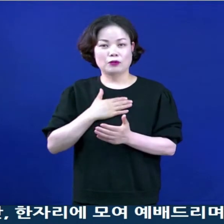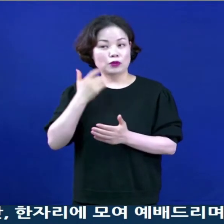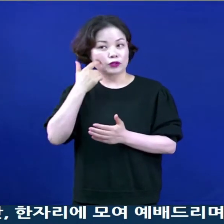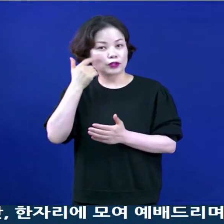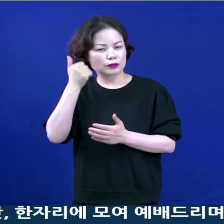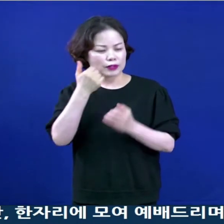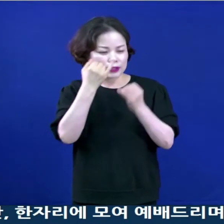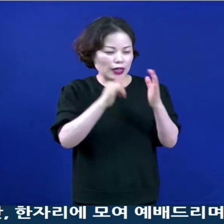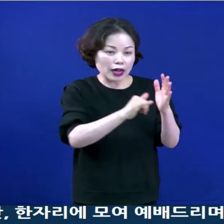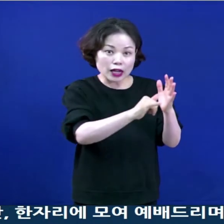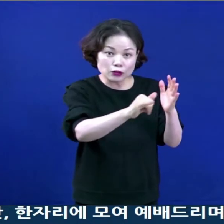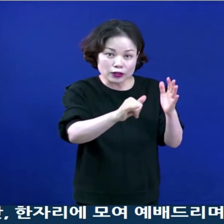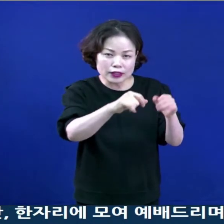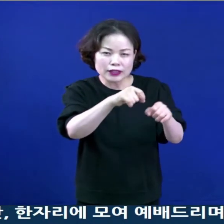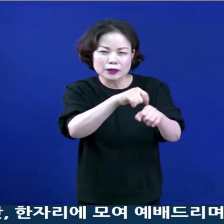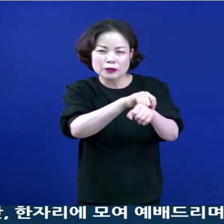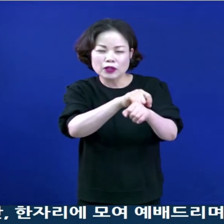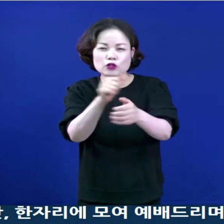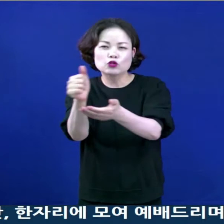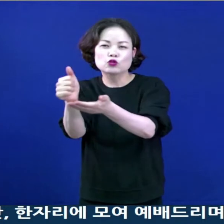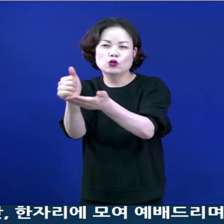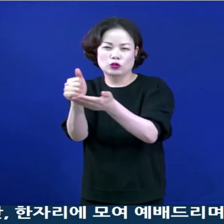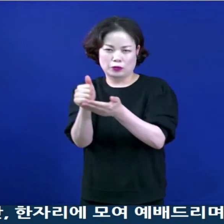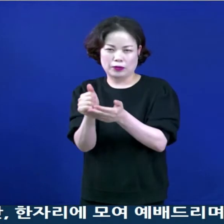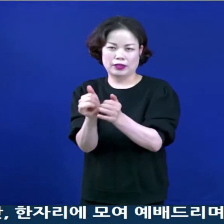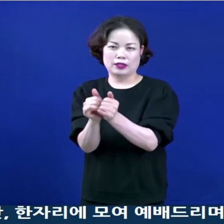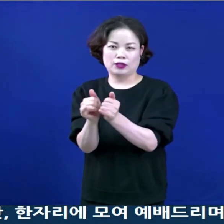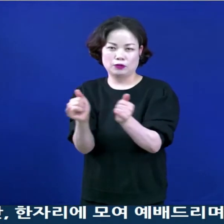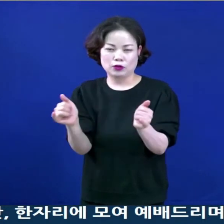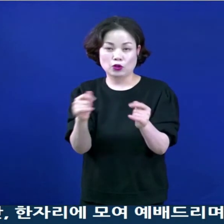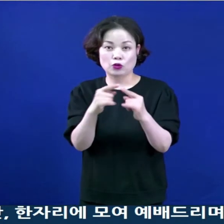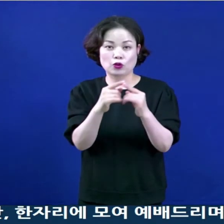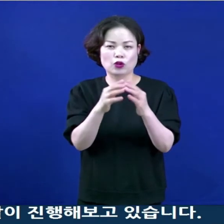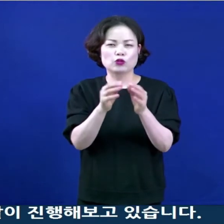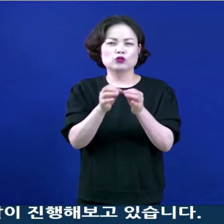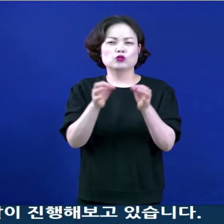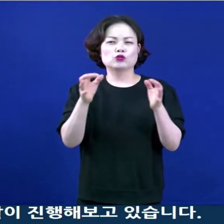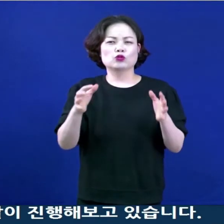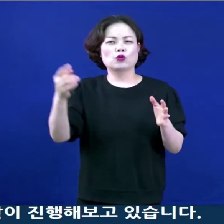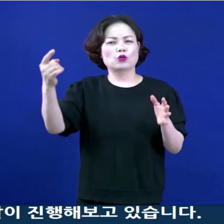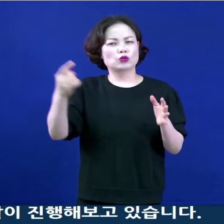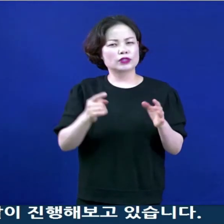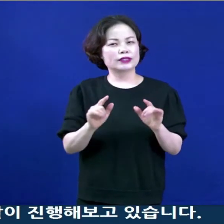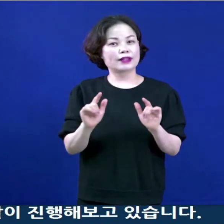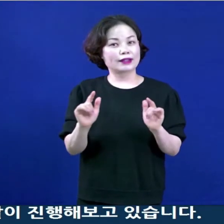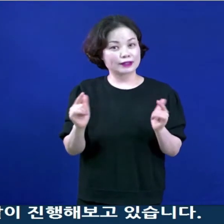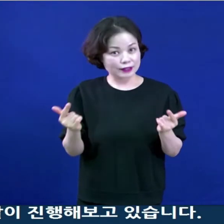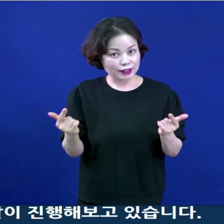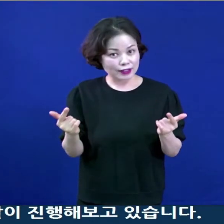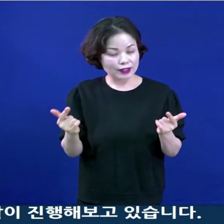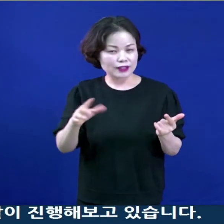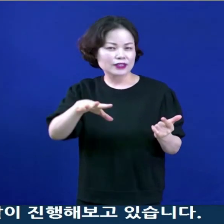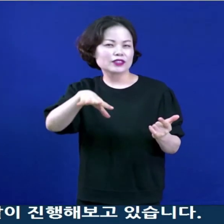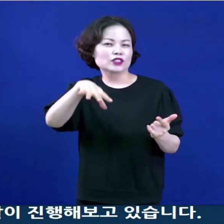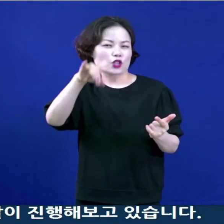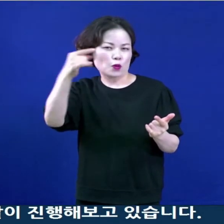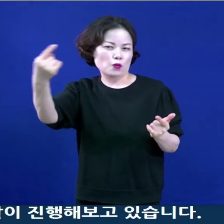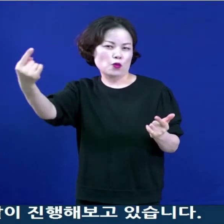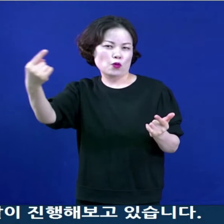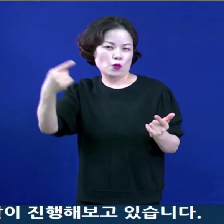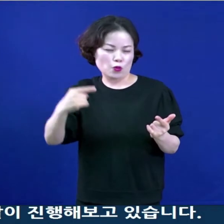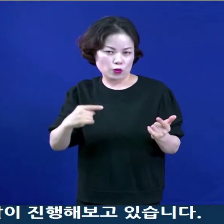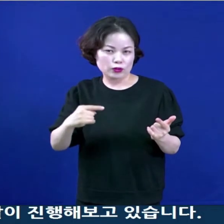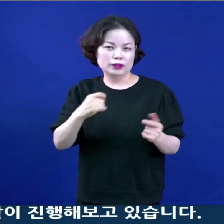좀 새가족들이, 특별히 이번에 이제 초청 받으신 분들이 교회를 그동안 안 나오시거나 또 처음 나오시는